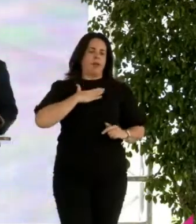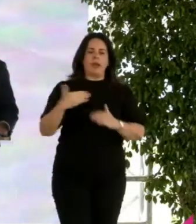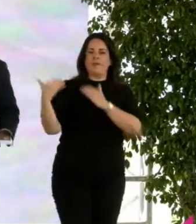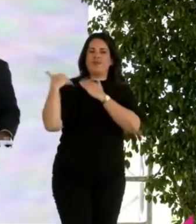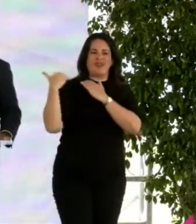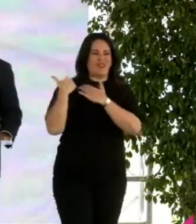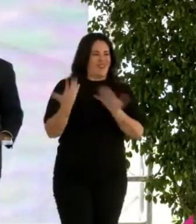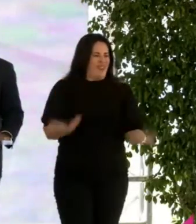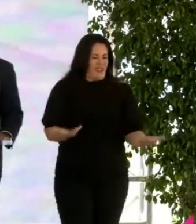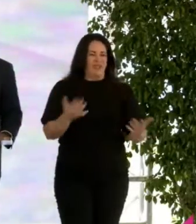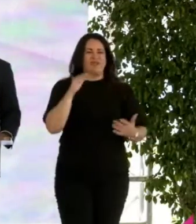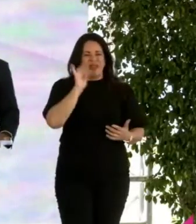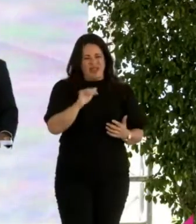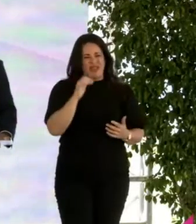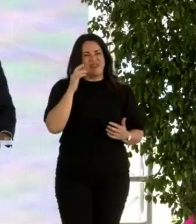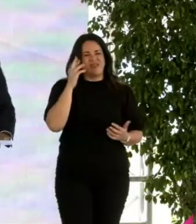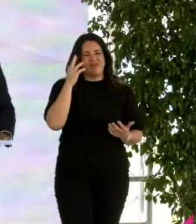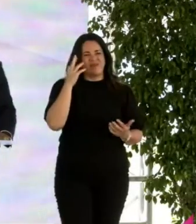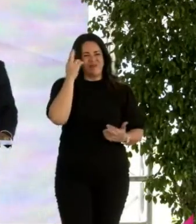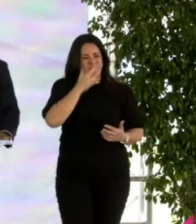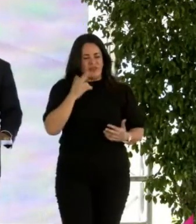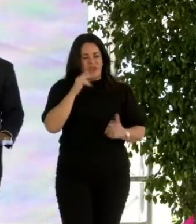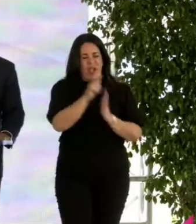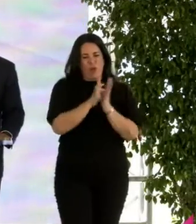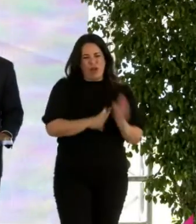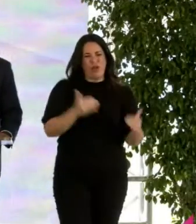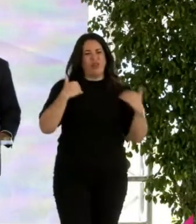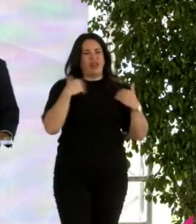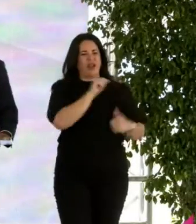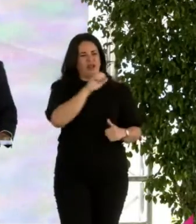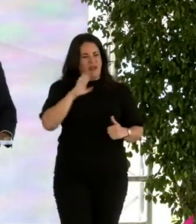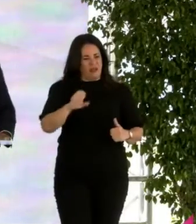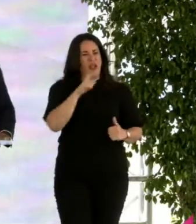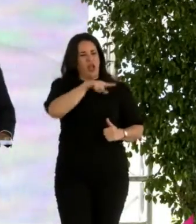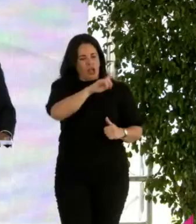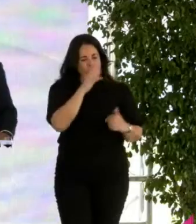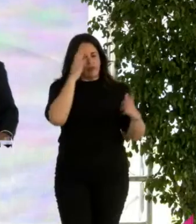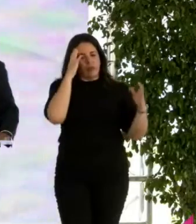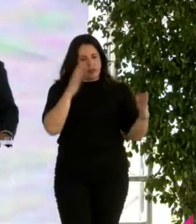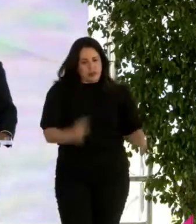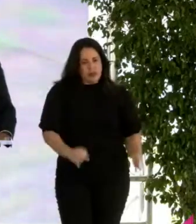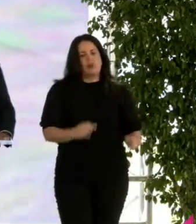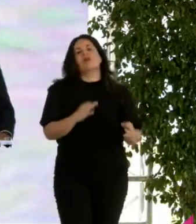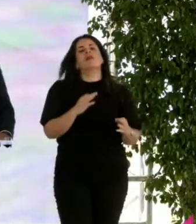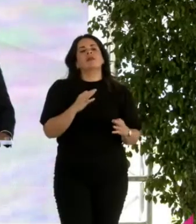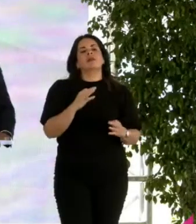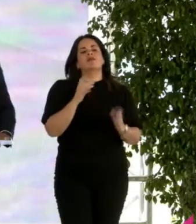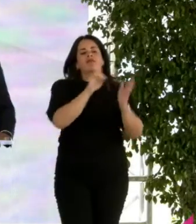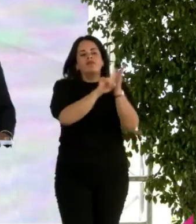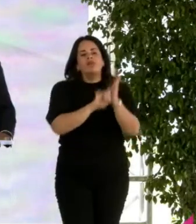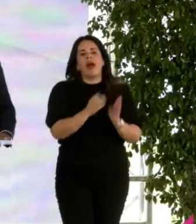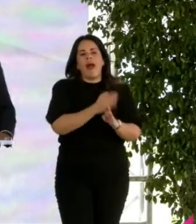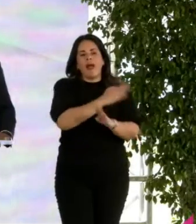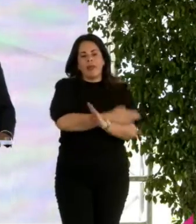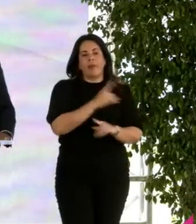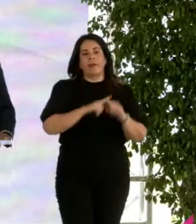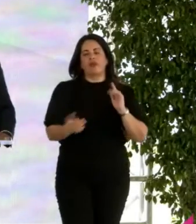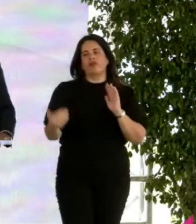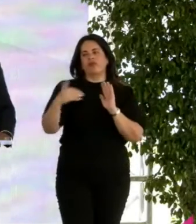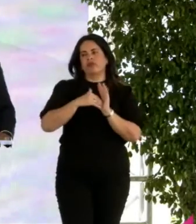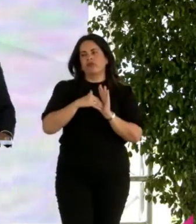algo tiene unos abogados la Autoridad de Energía Eléctrica. Yo estoy seguro que ellos van a hacer los planteamientos de rigor. Pero otra